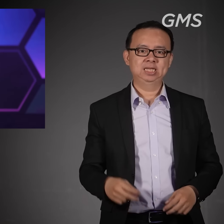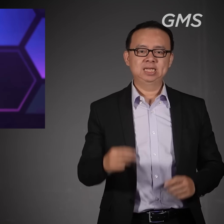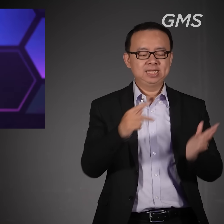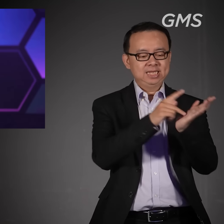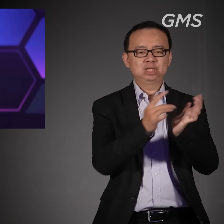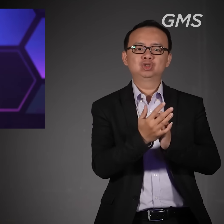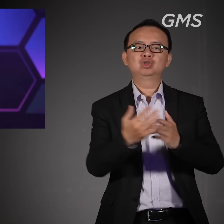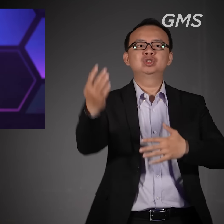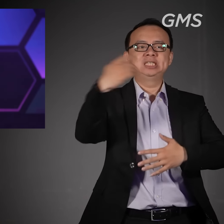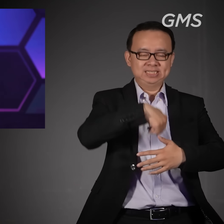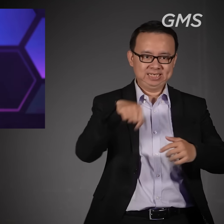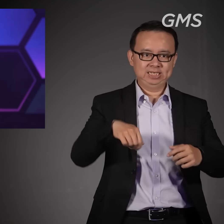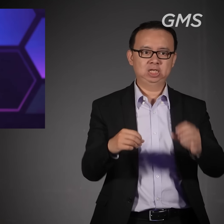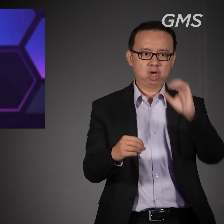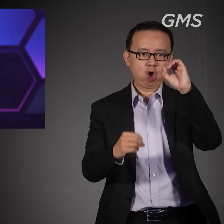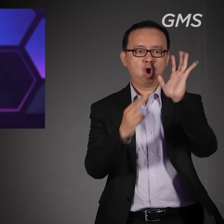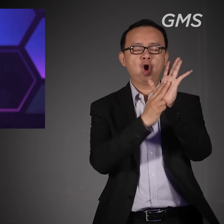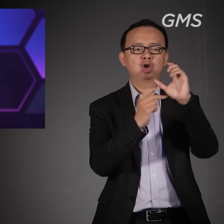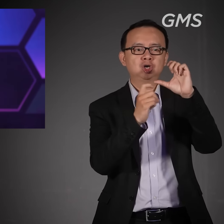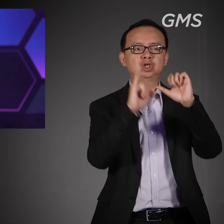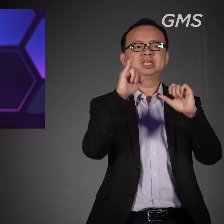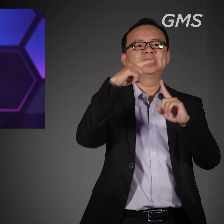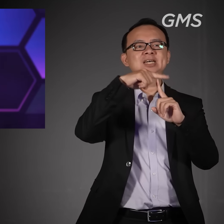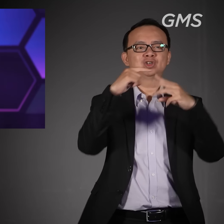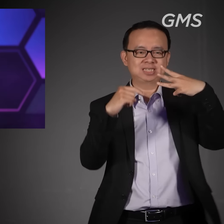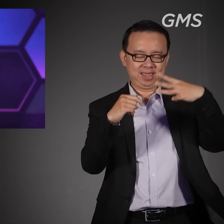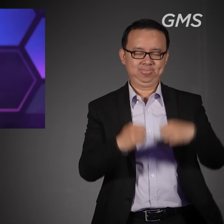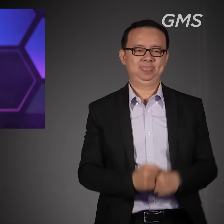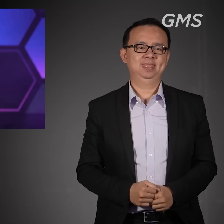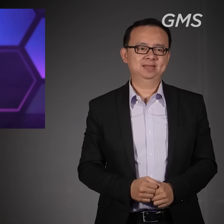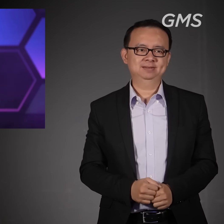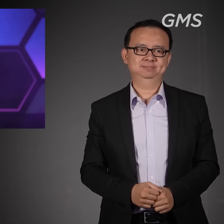keempat ayat 27 sampai 38.